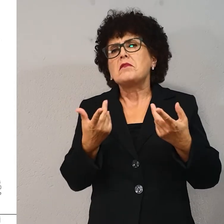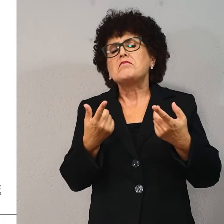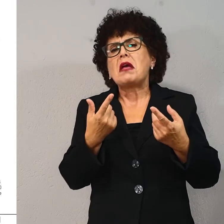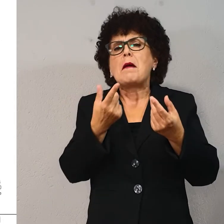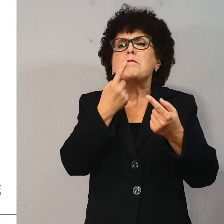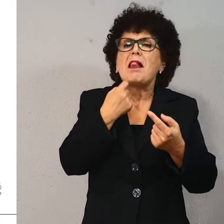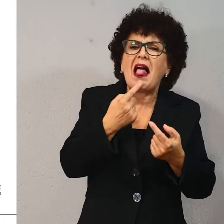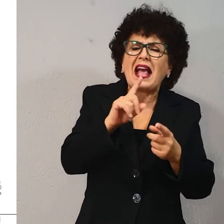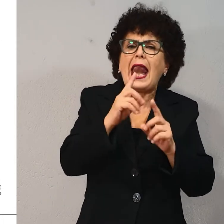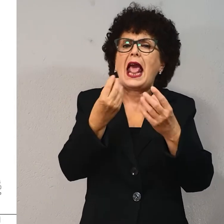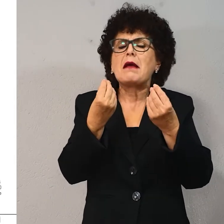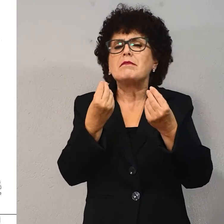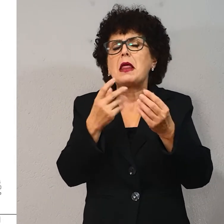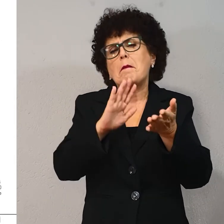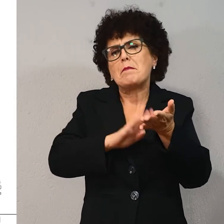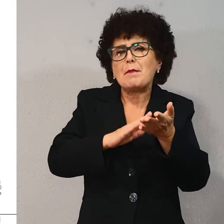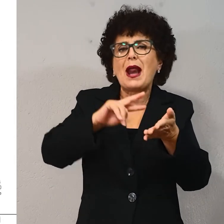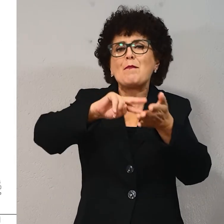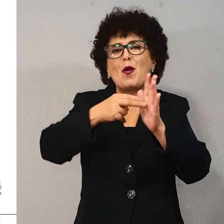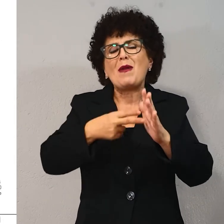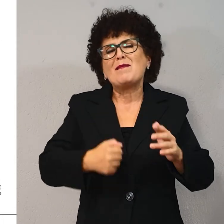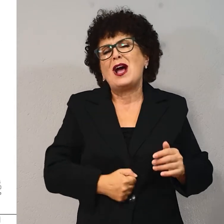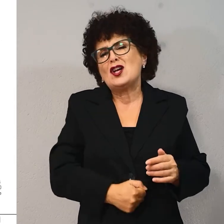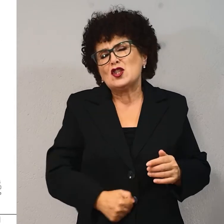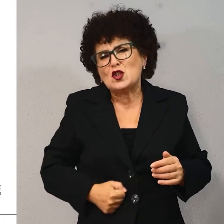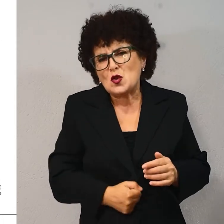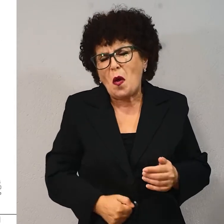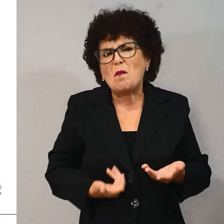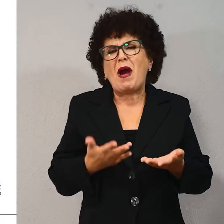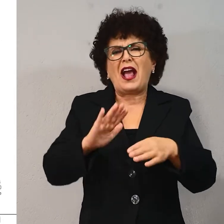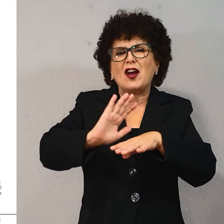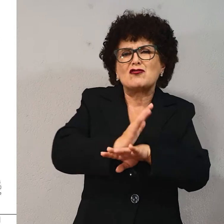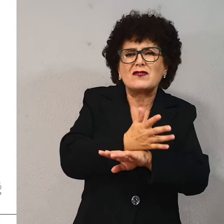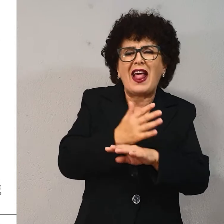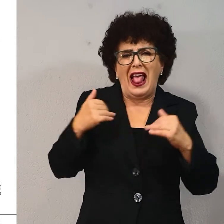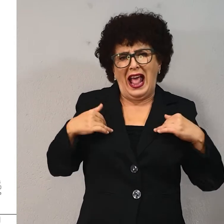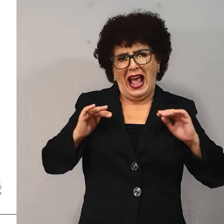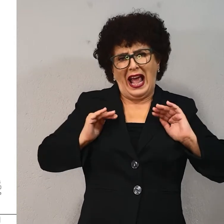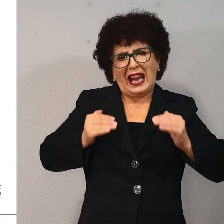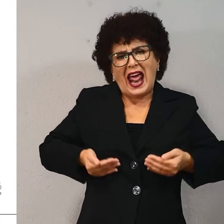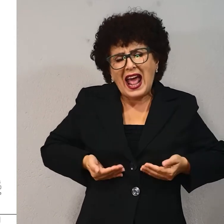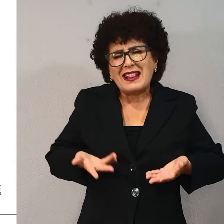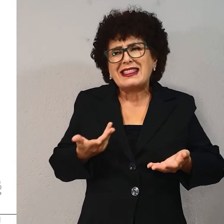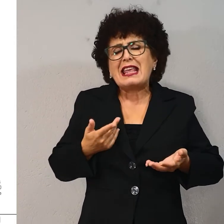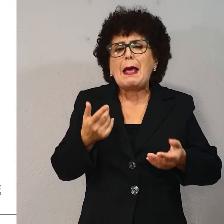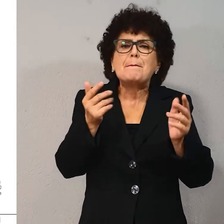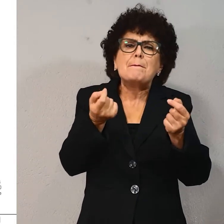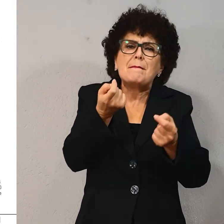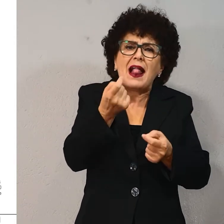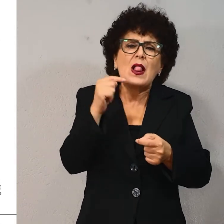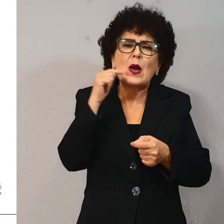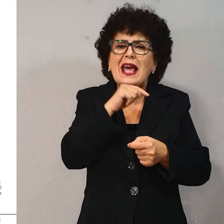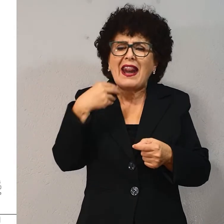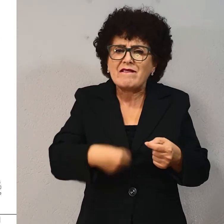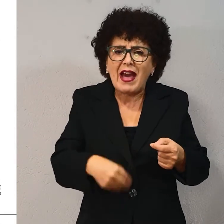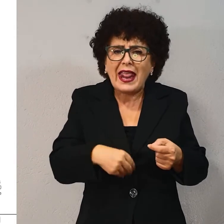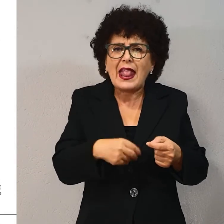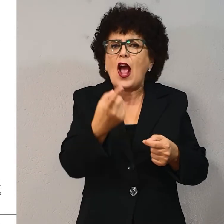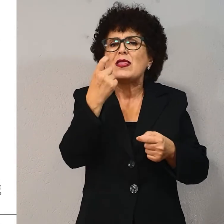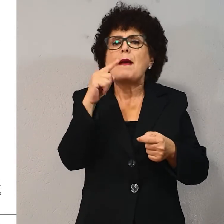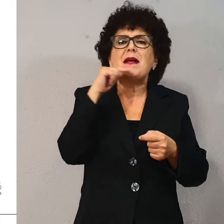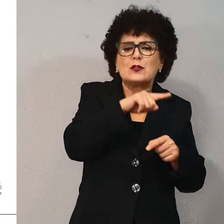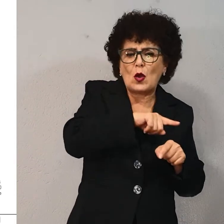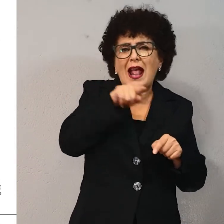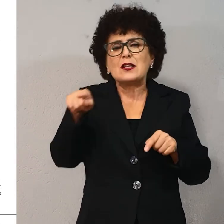несакани ефекти. Проблеми со стомакот, чувствителност на дојките, оскудно крварење меѓу циклуси